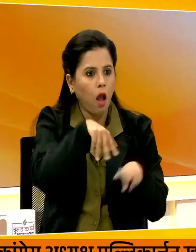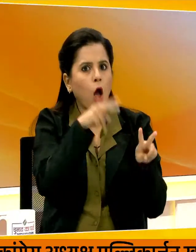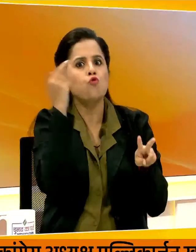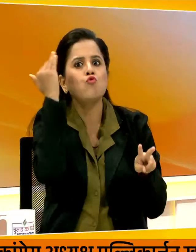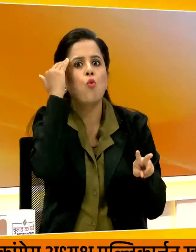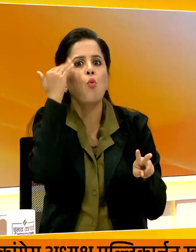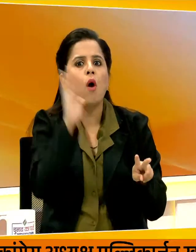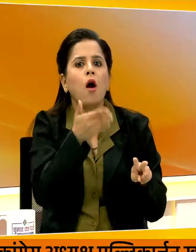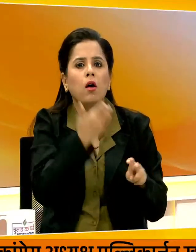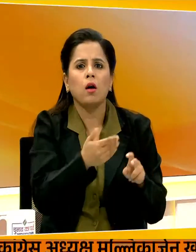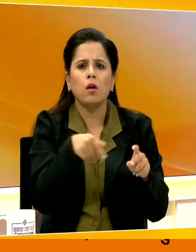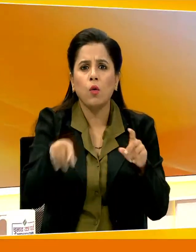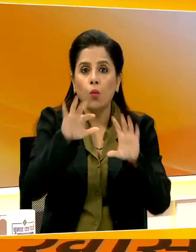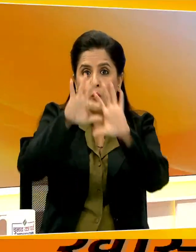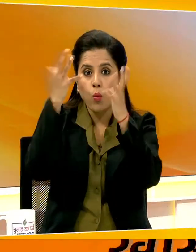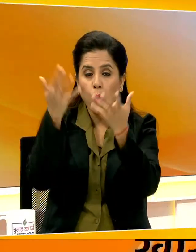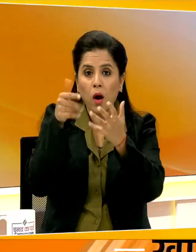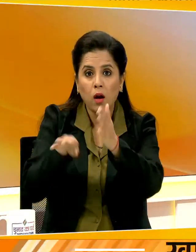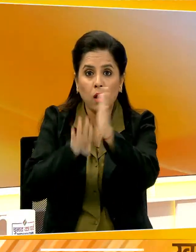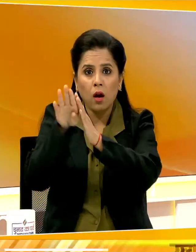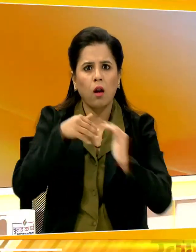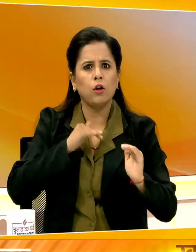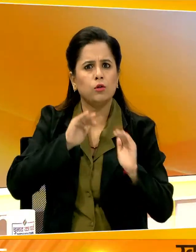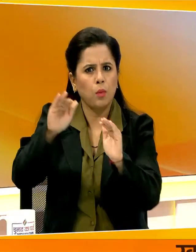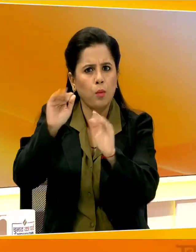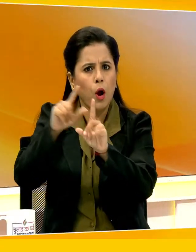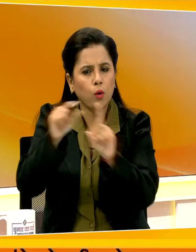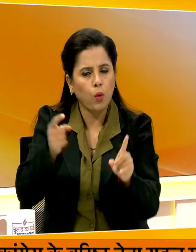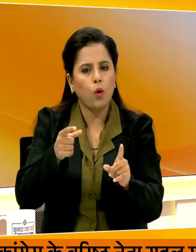जानती है जो दुनिया के विकास को गति दे रहा है।